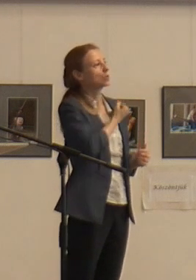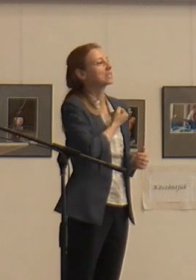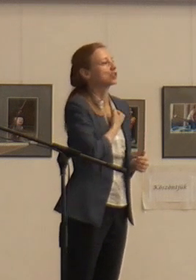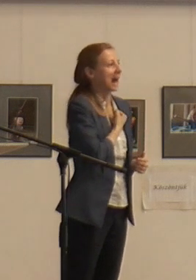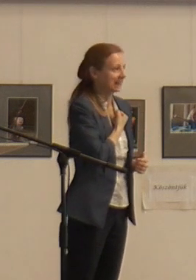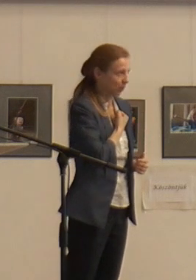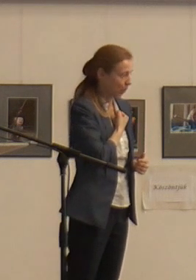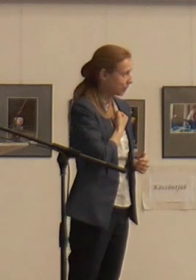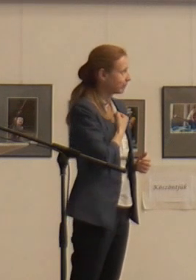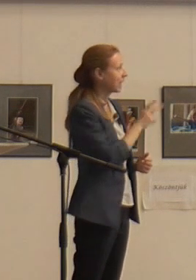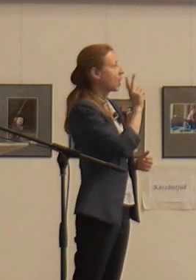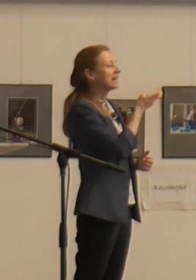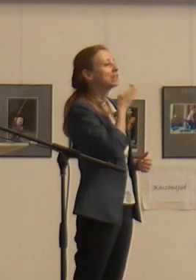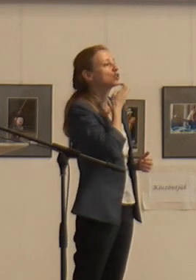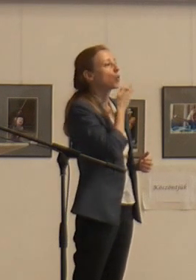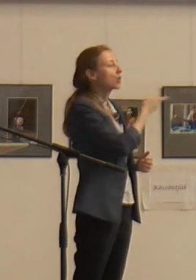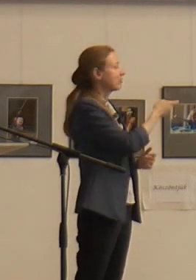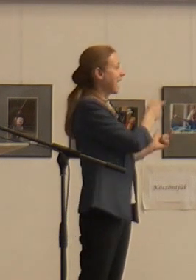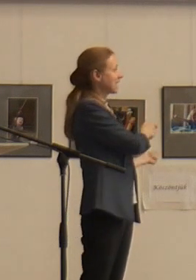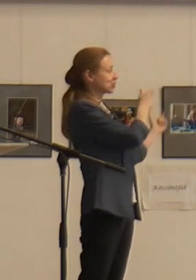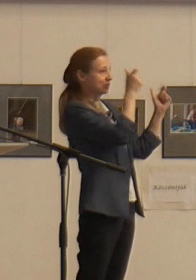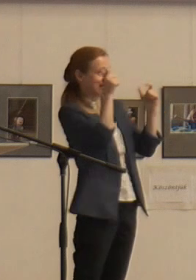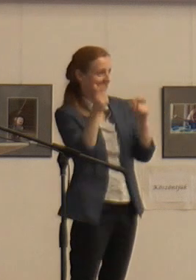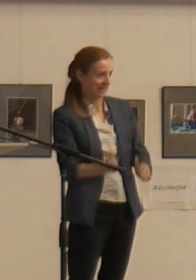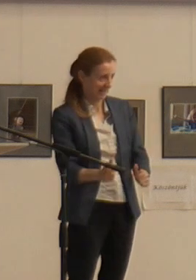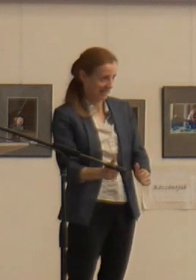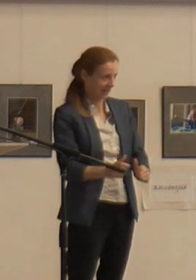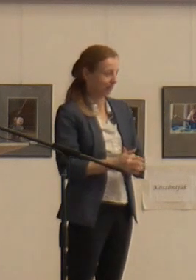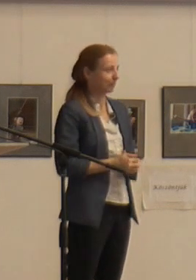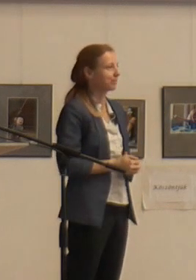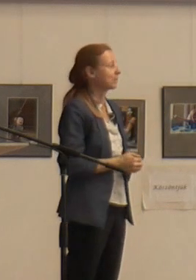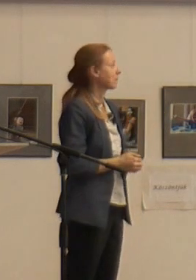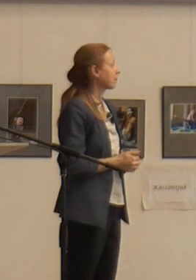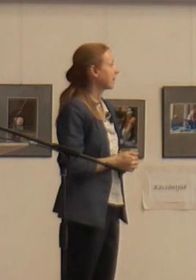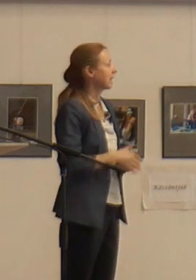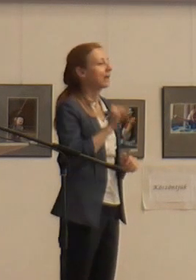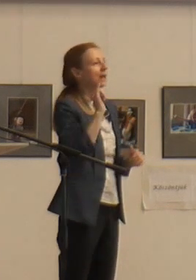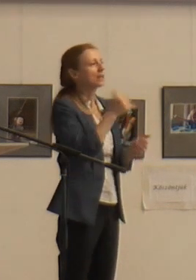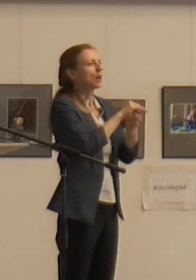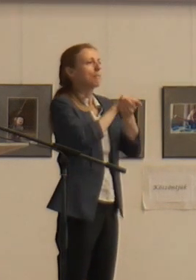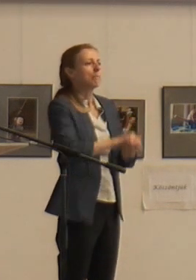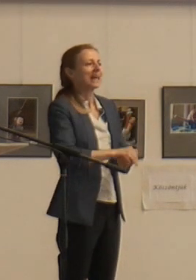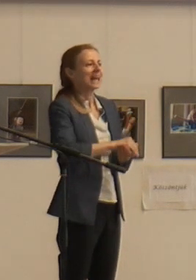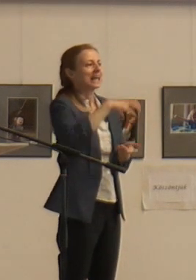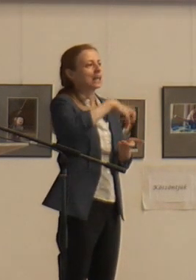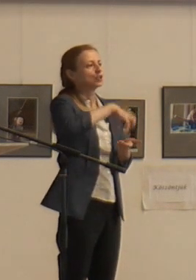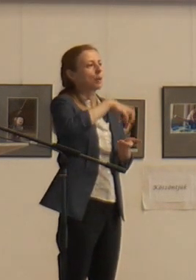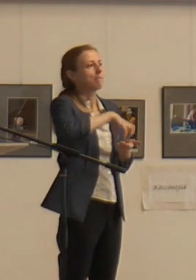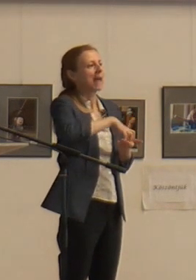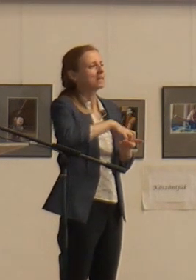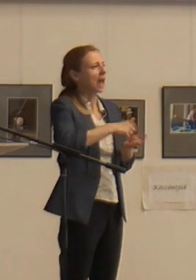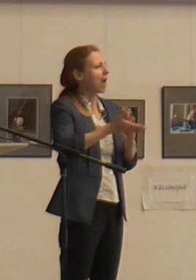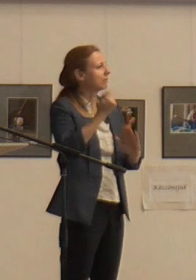Sándor, aki Csorvásról érkezett hozzánk, és Békés megye